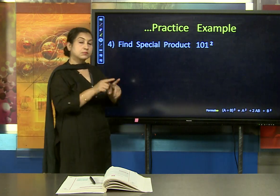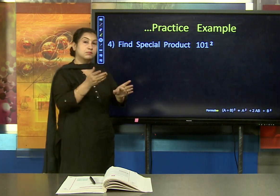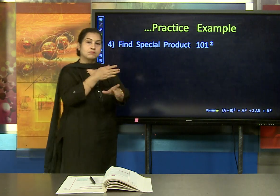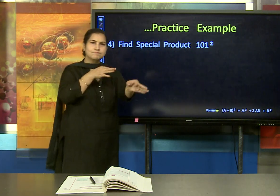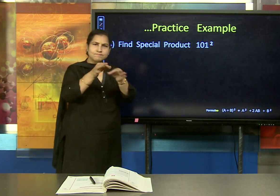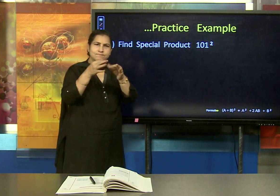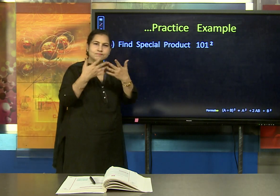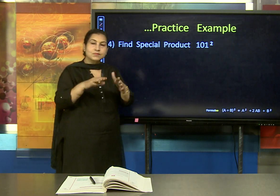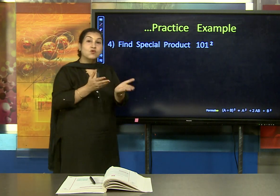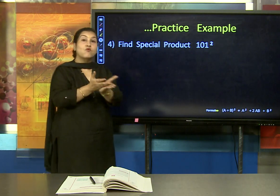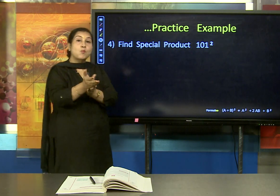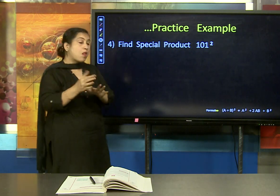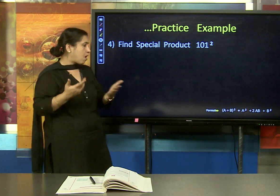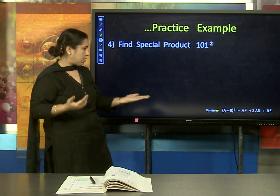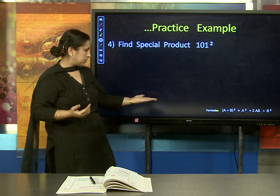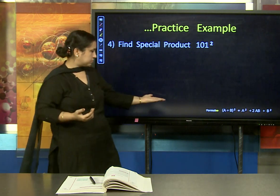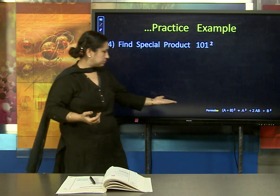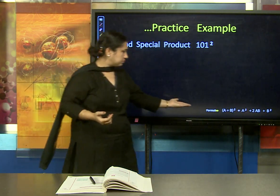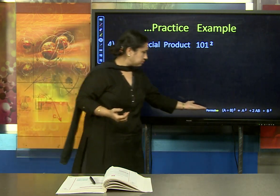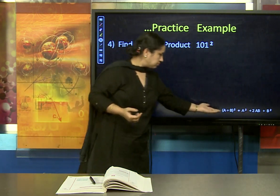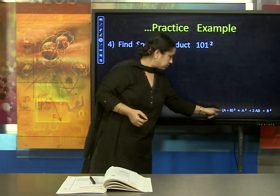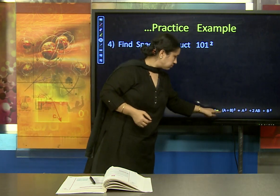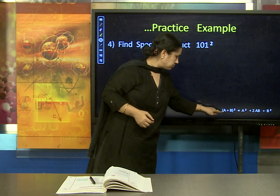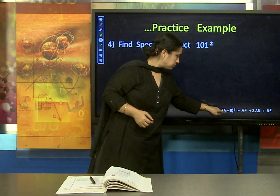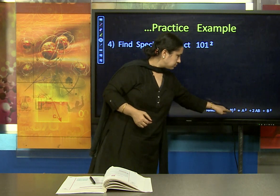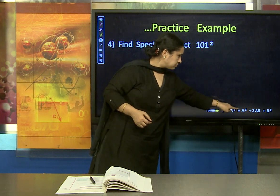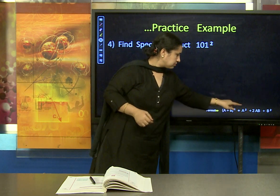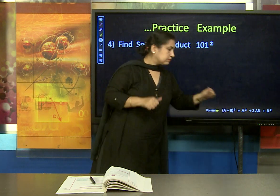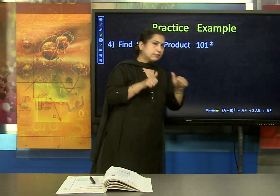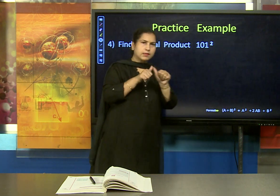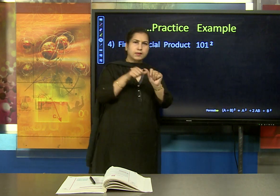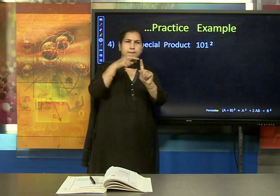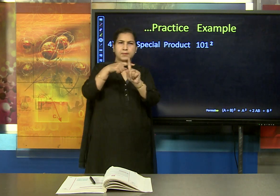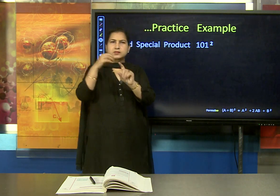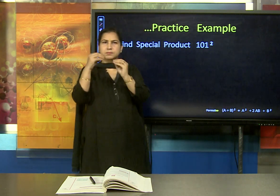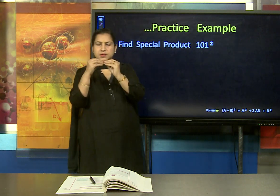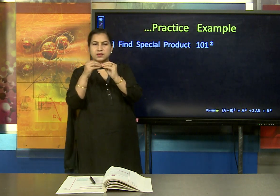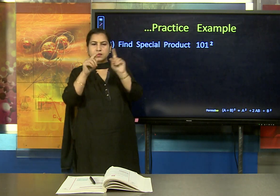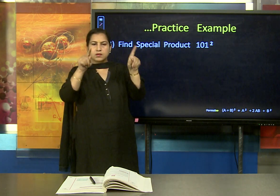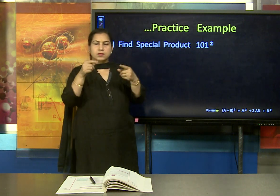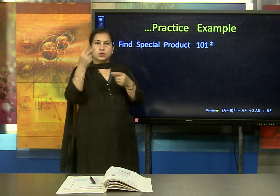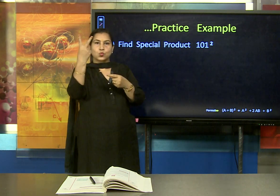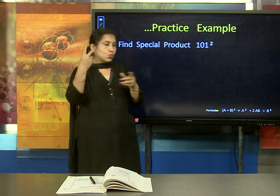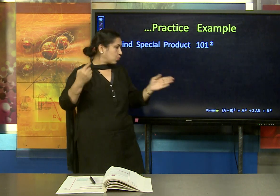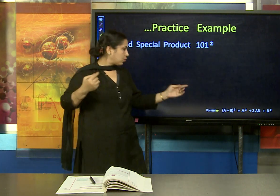तो जैसे अभी तक हमने समझा, हमने स्पेशल प्रोडक्ट के मेथड से अपने सवाल